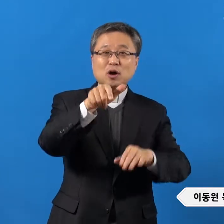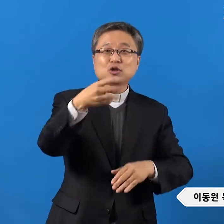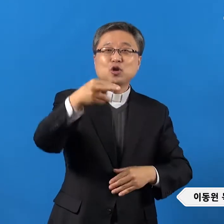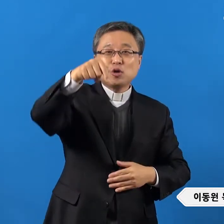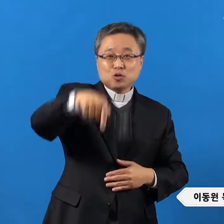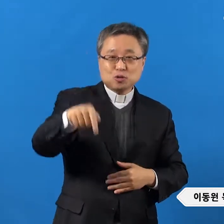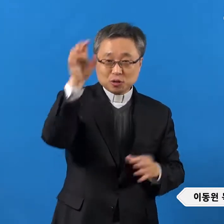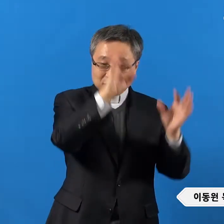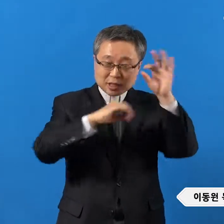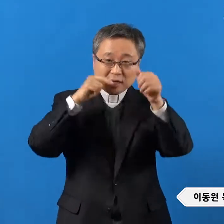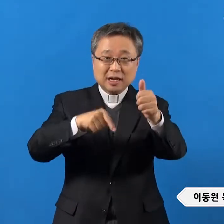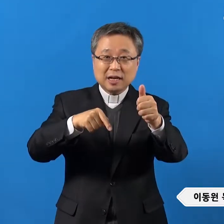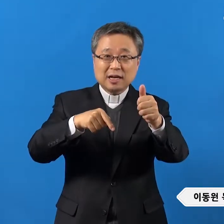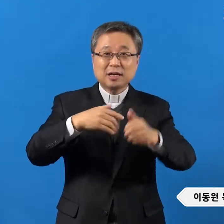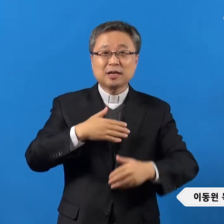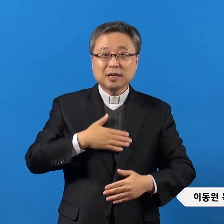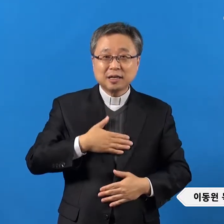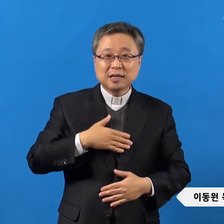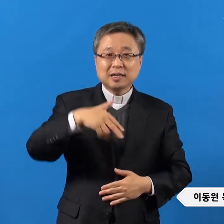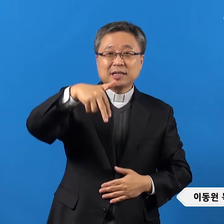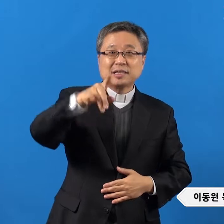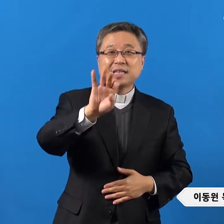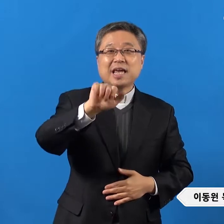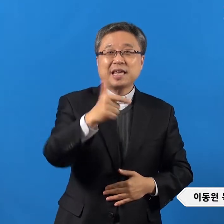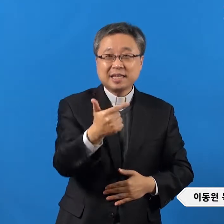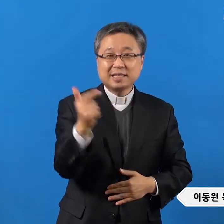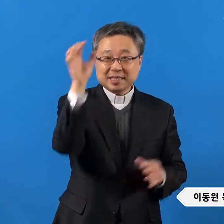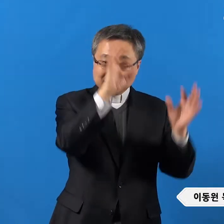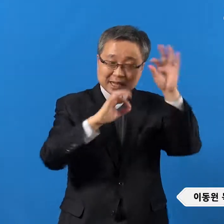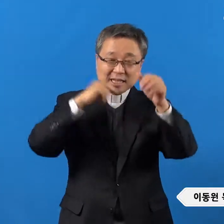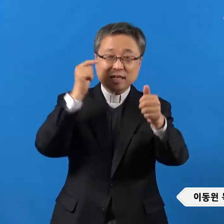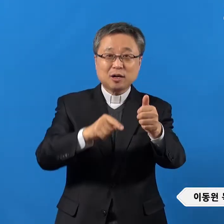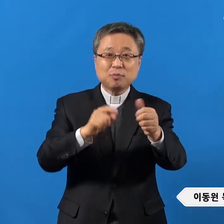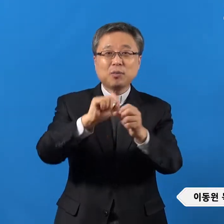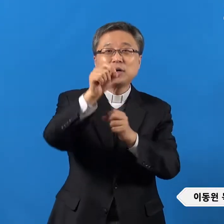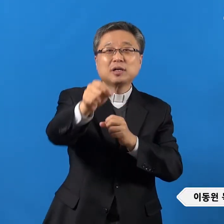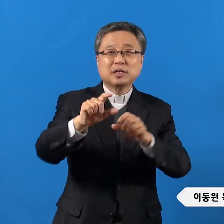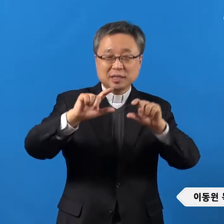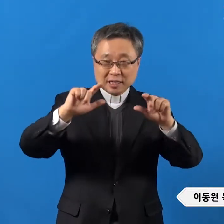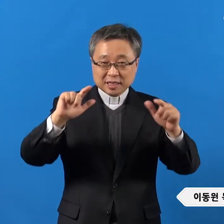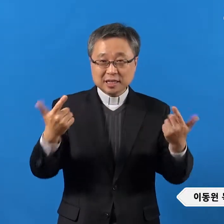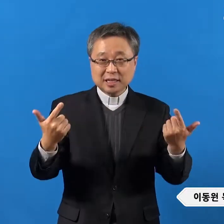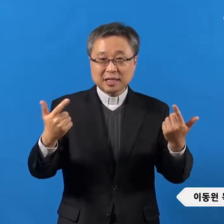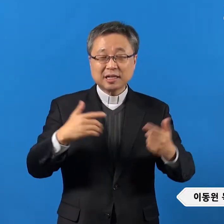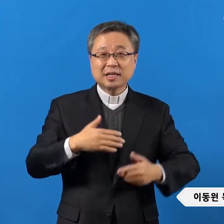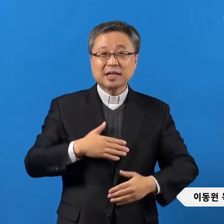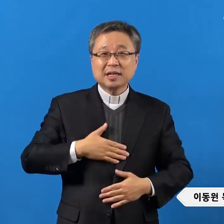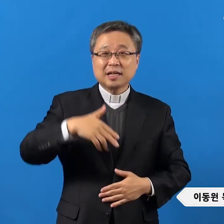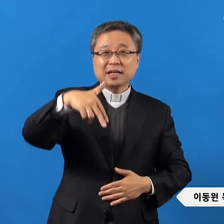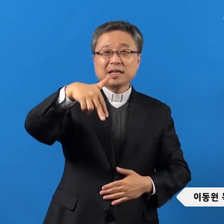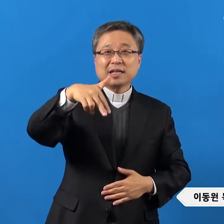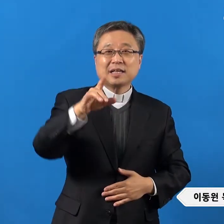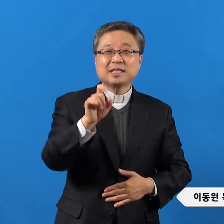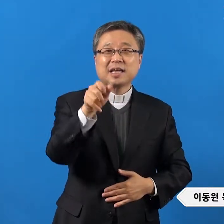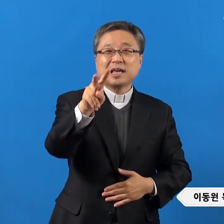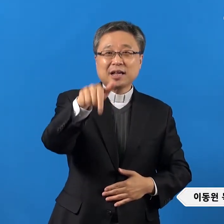재인이를 찾아라는 나왔는지 안 나왔는지 모르겠습니다. 머지않아 재혁이를 찾아라. 동원이를